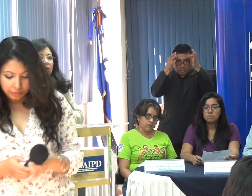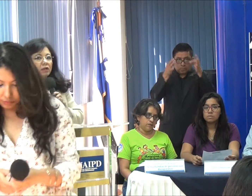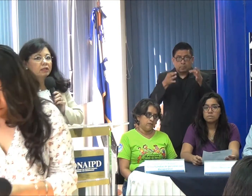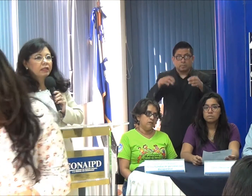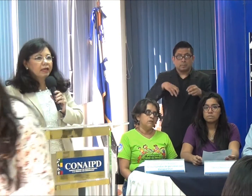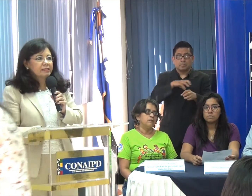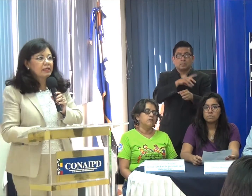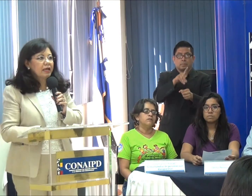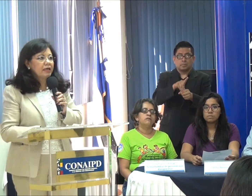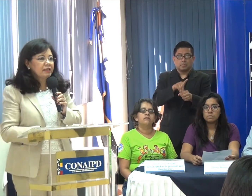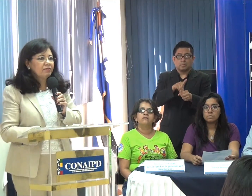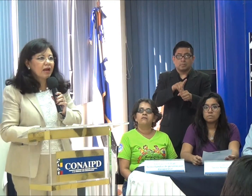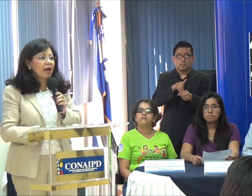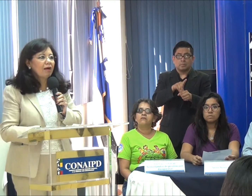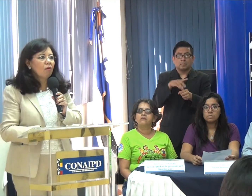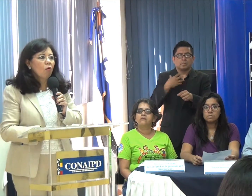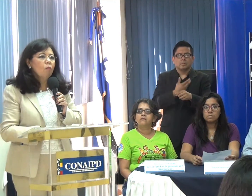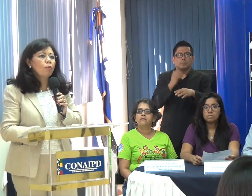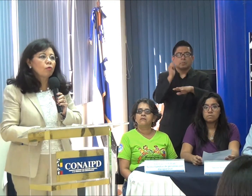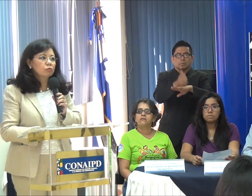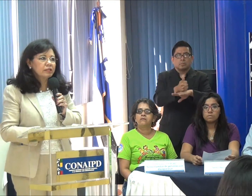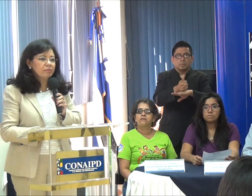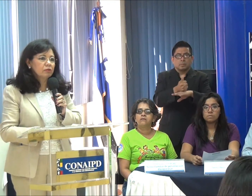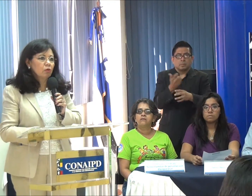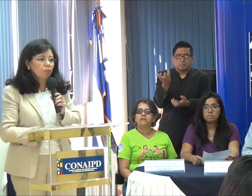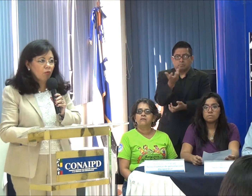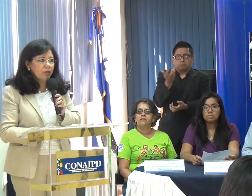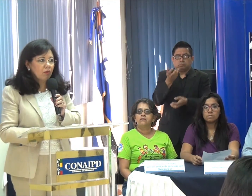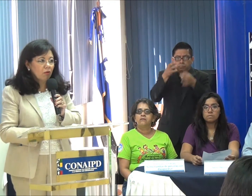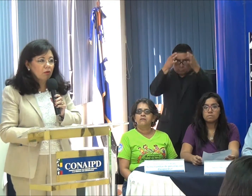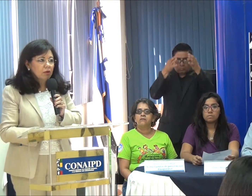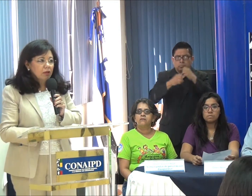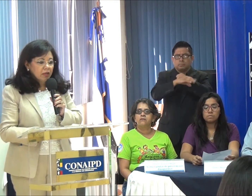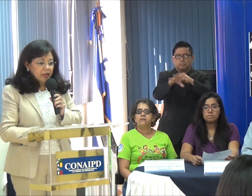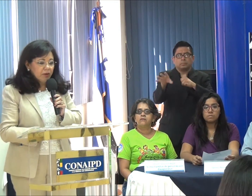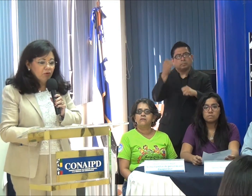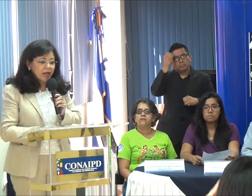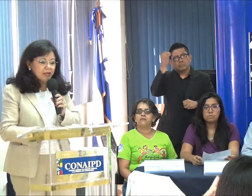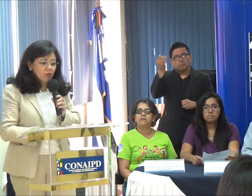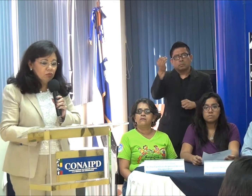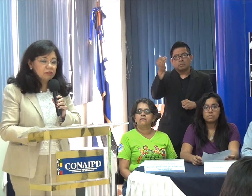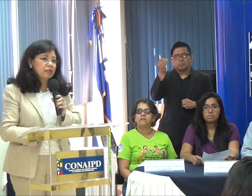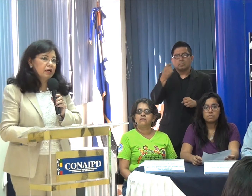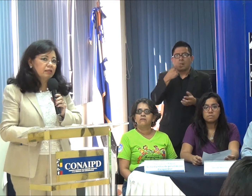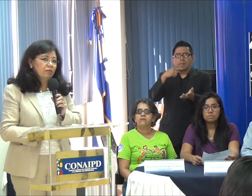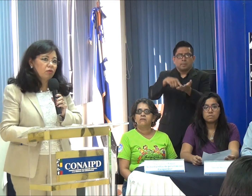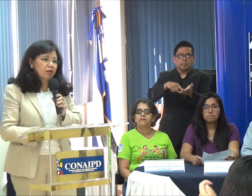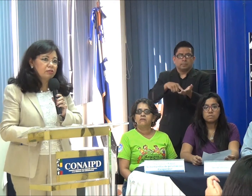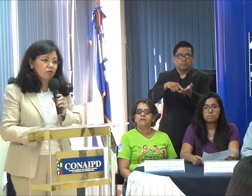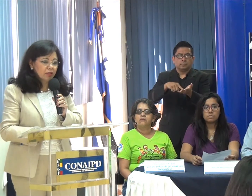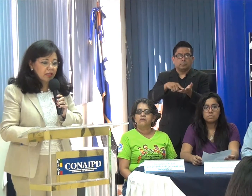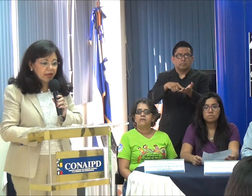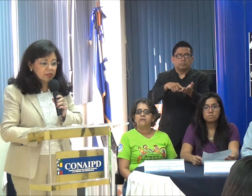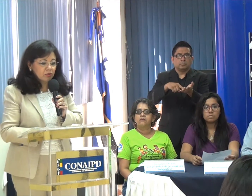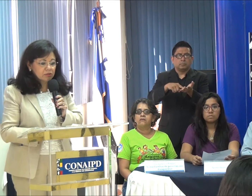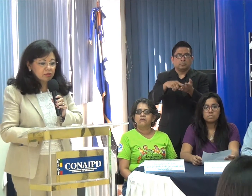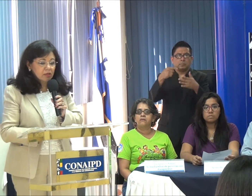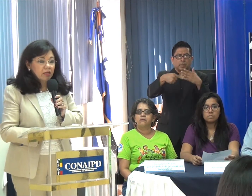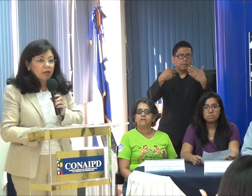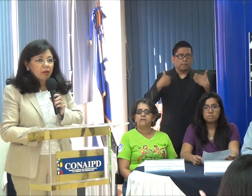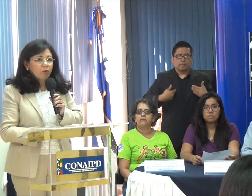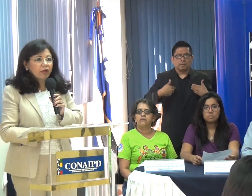decisión de que se llevara a cabo un pronunciamiento público, una denuncia de violación de